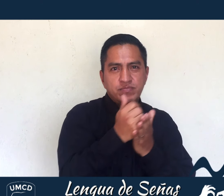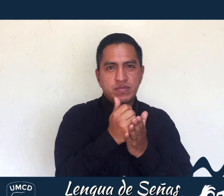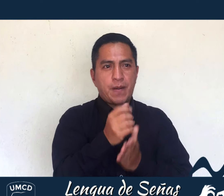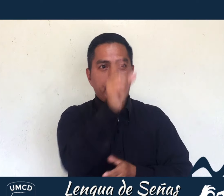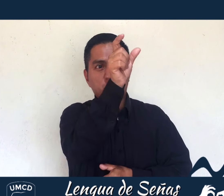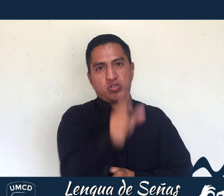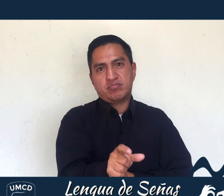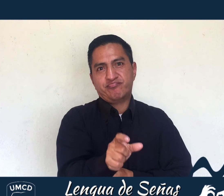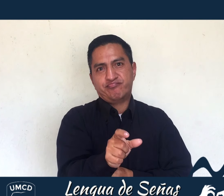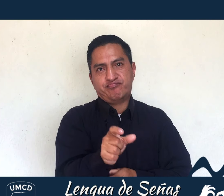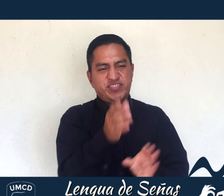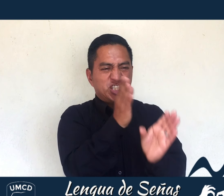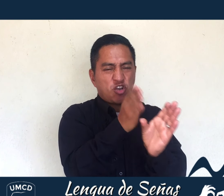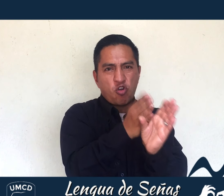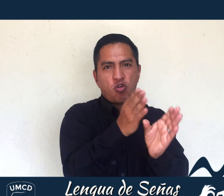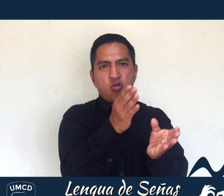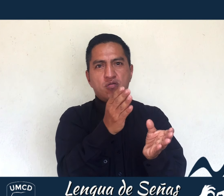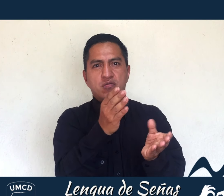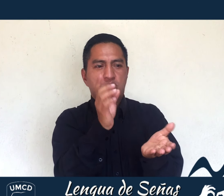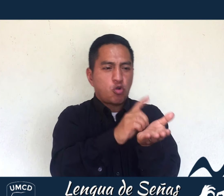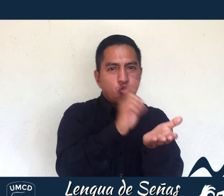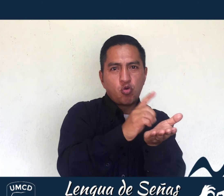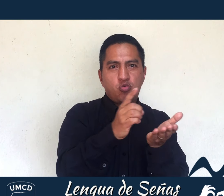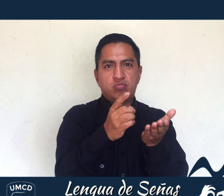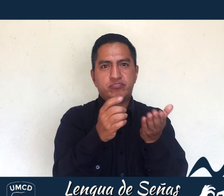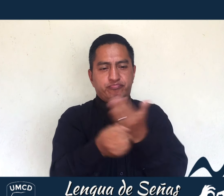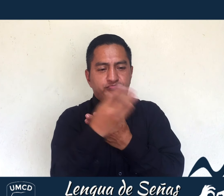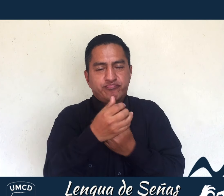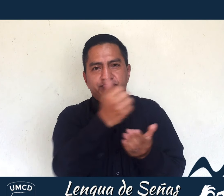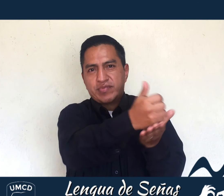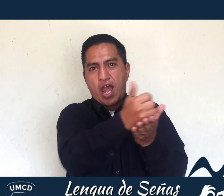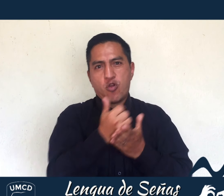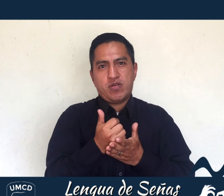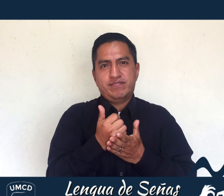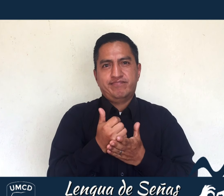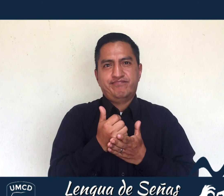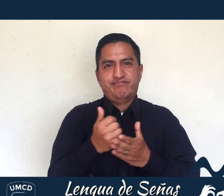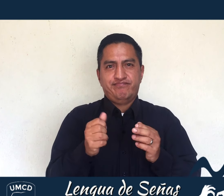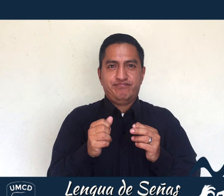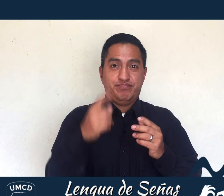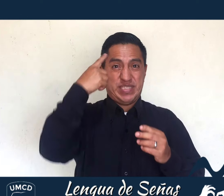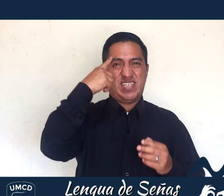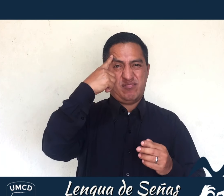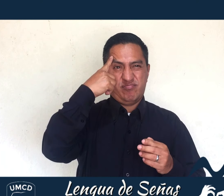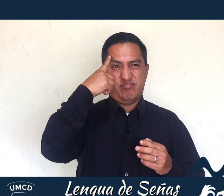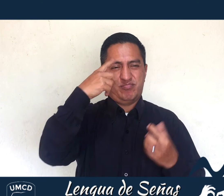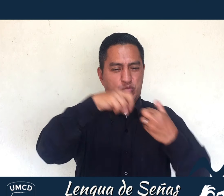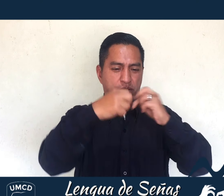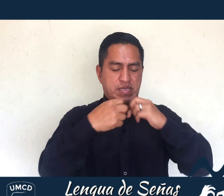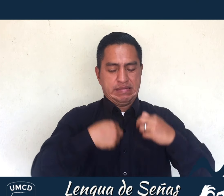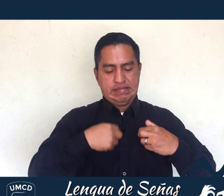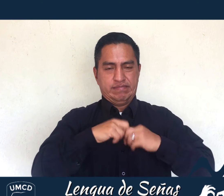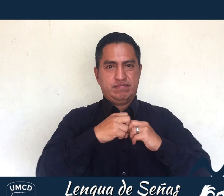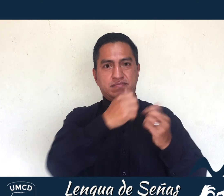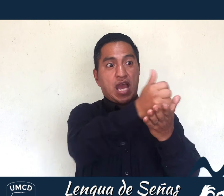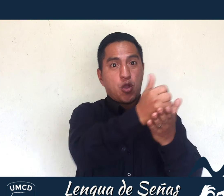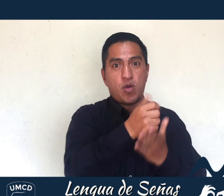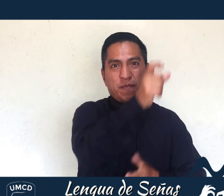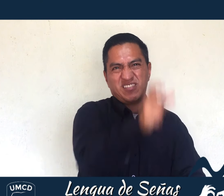a un psicólogo? ¿Mm? Yo creo que muchos, ¿verdad? Pero lo interesante es que nosotros no somos